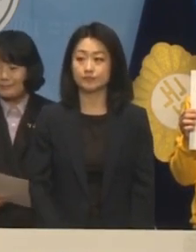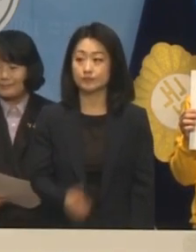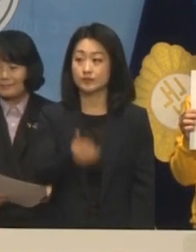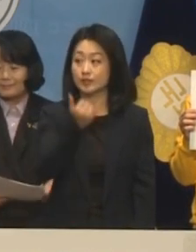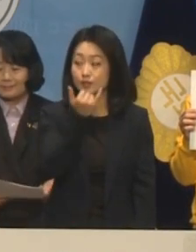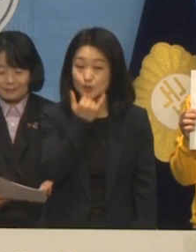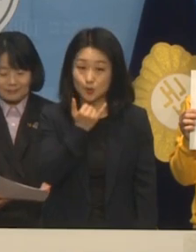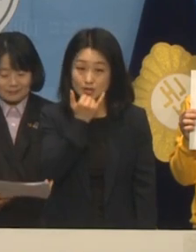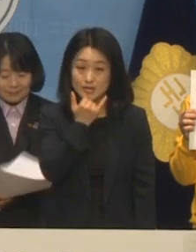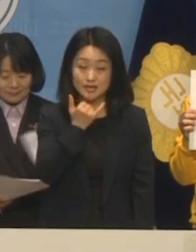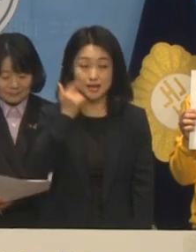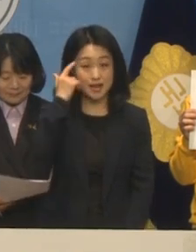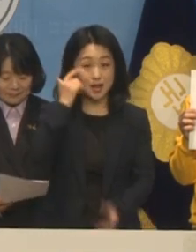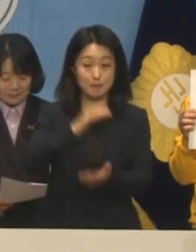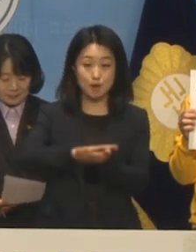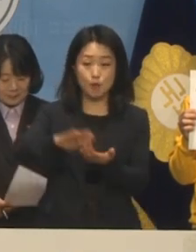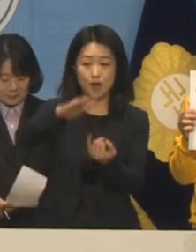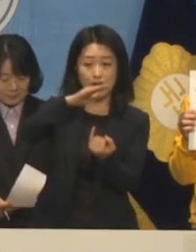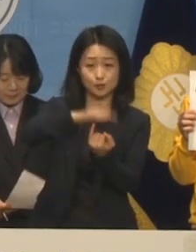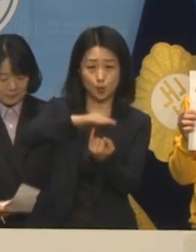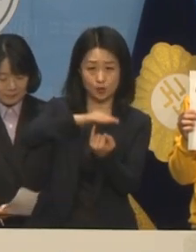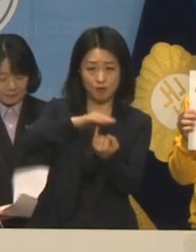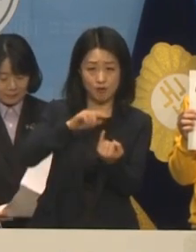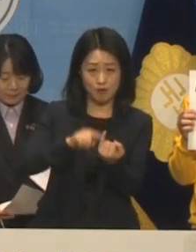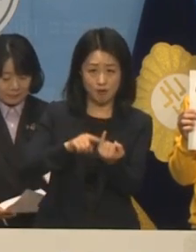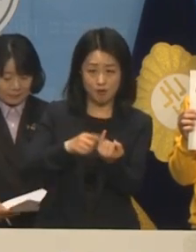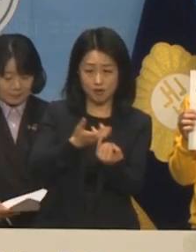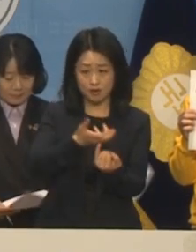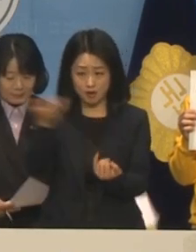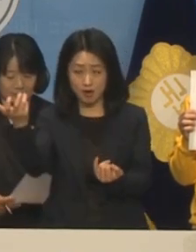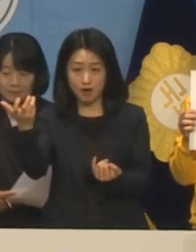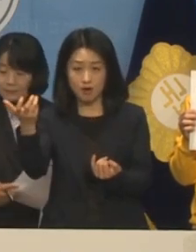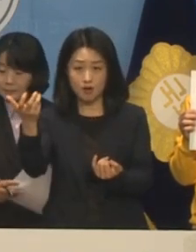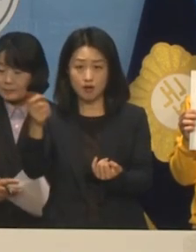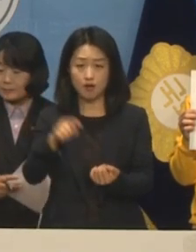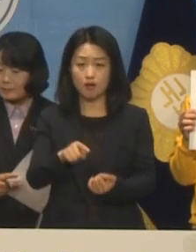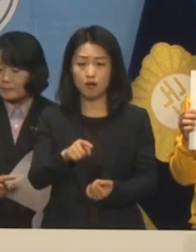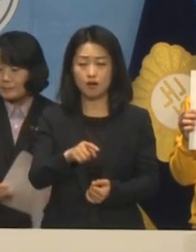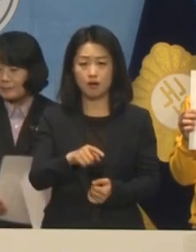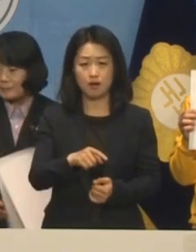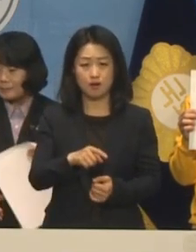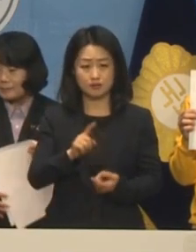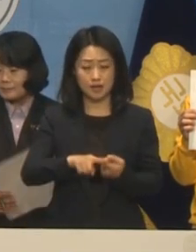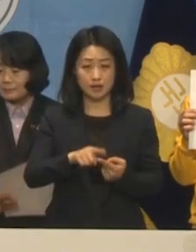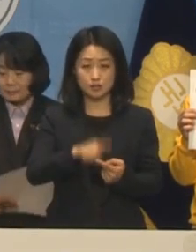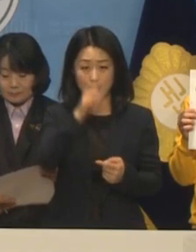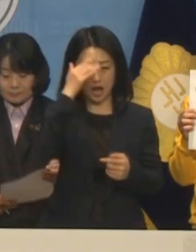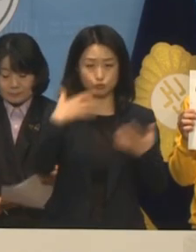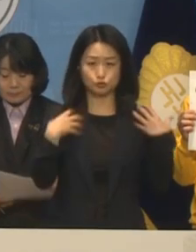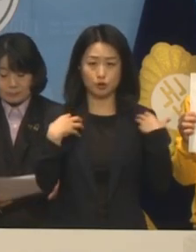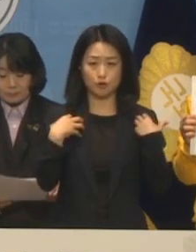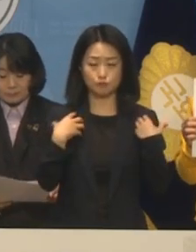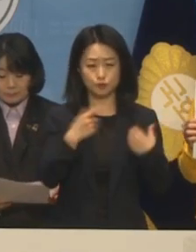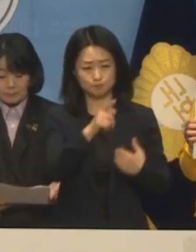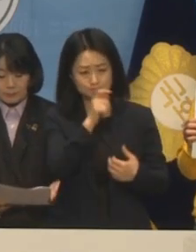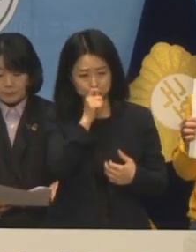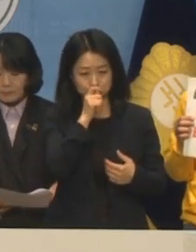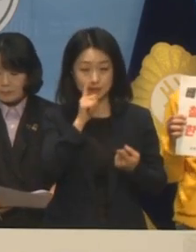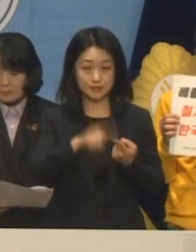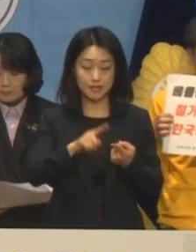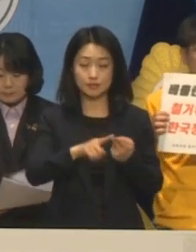독일 베를린 평화 소녀상 철거 위기를 침묵하는 한국 정부에 관련해서 다음과 같은